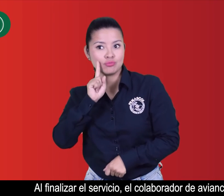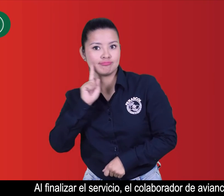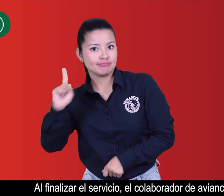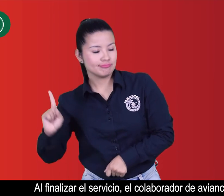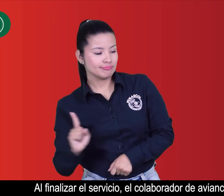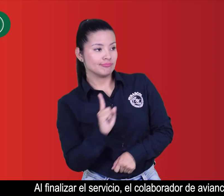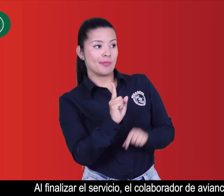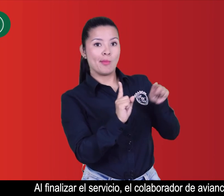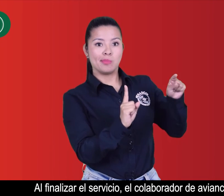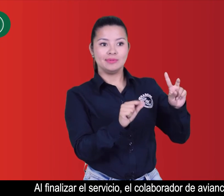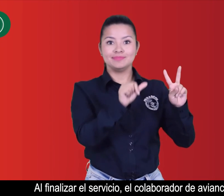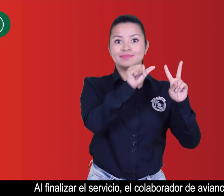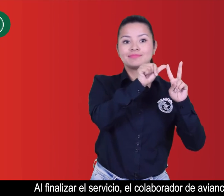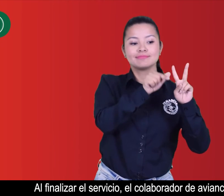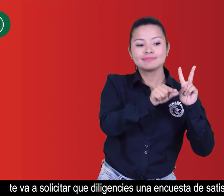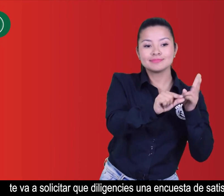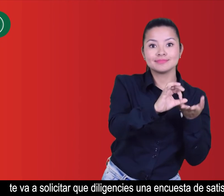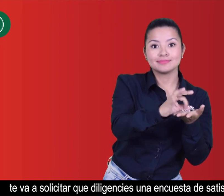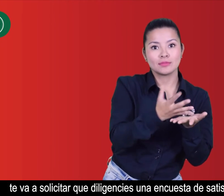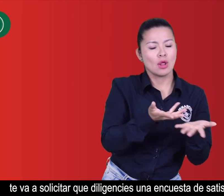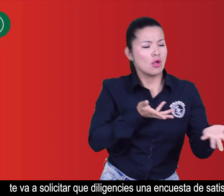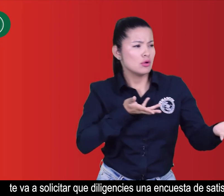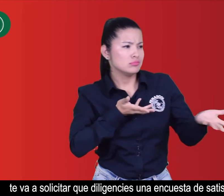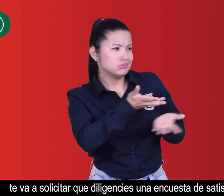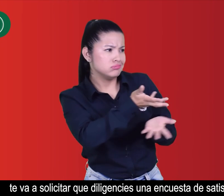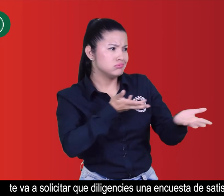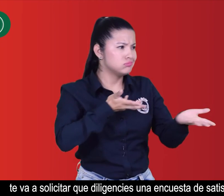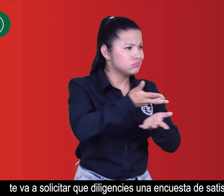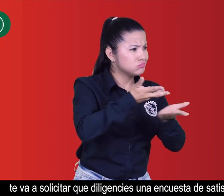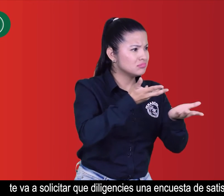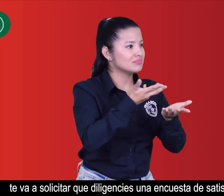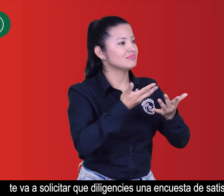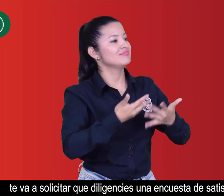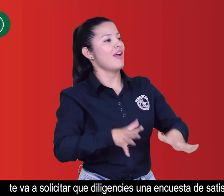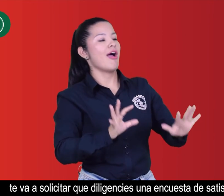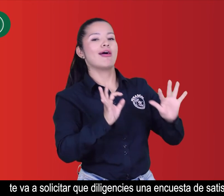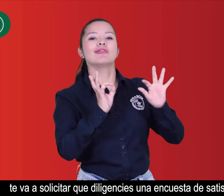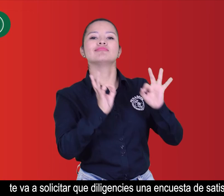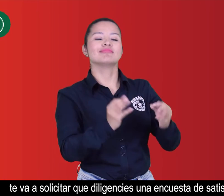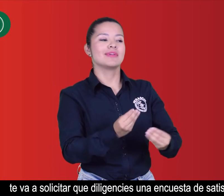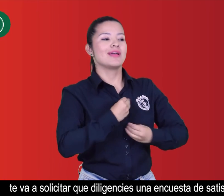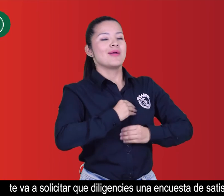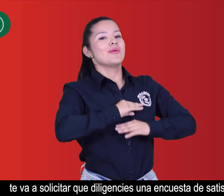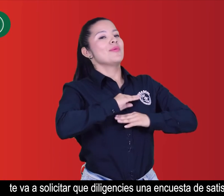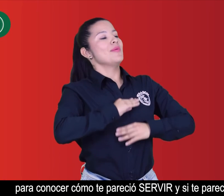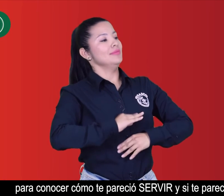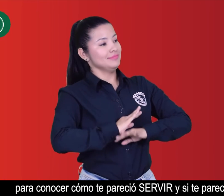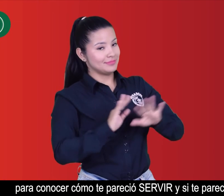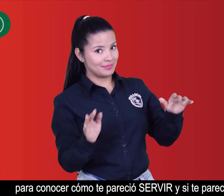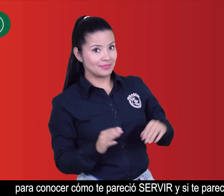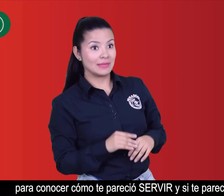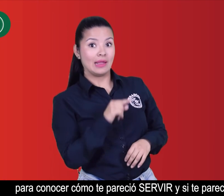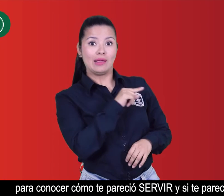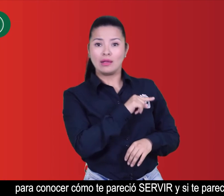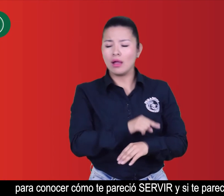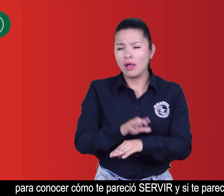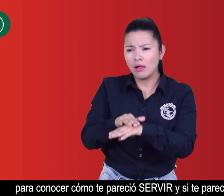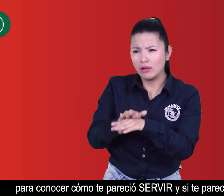el colaborador de Avianca te va a solicitar que diligencies una encuesta de satisfacción para conocer cómo te pareció